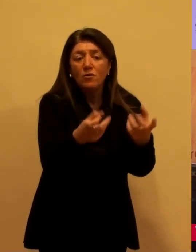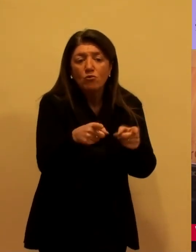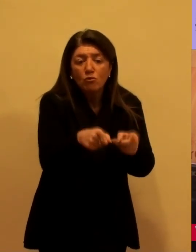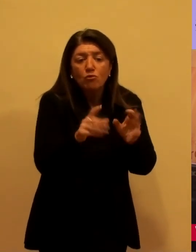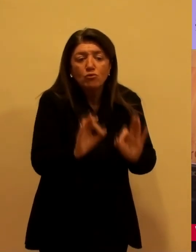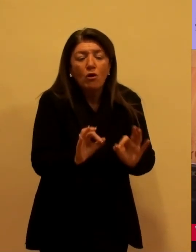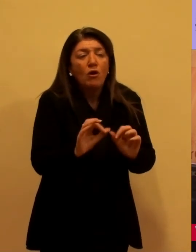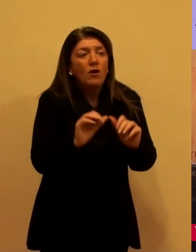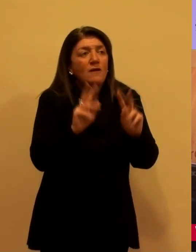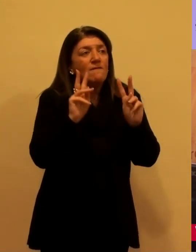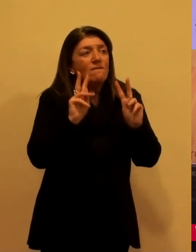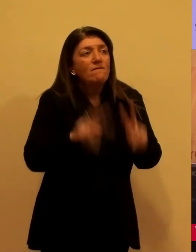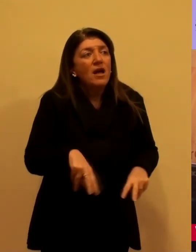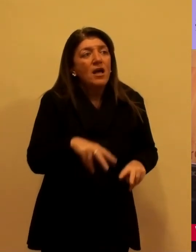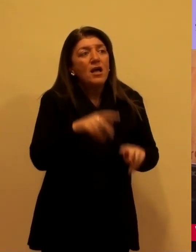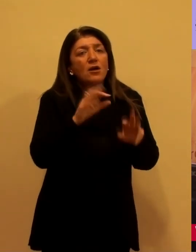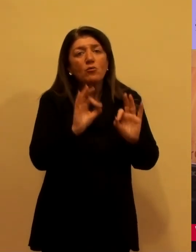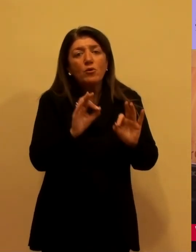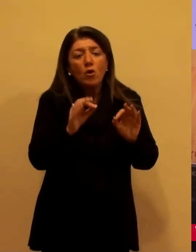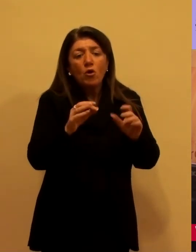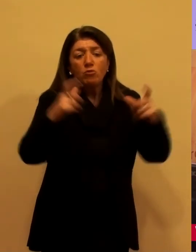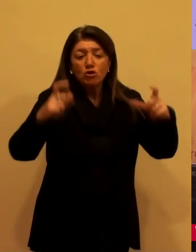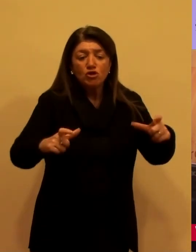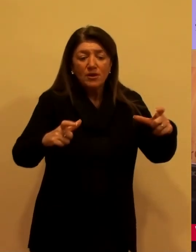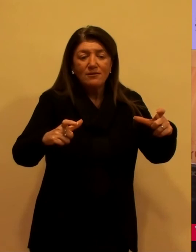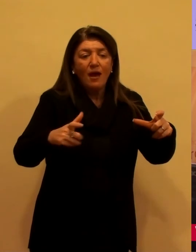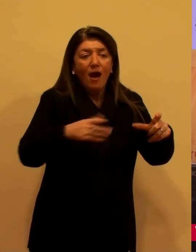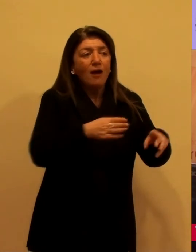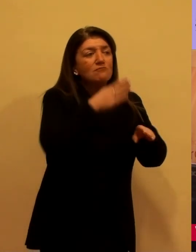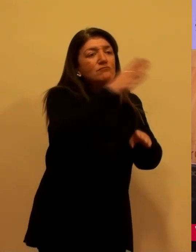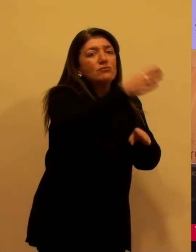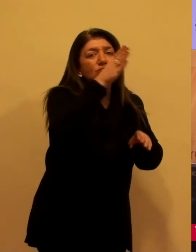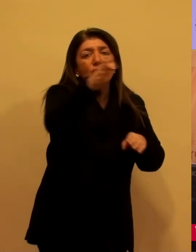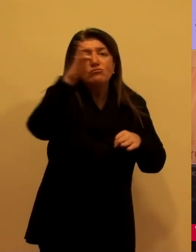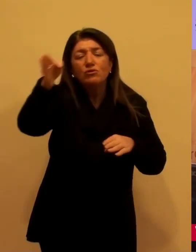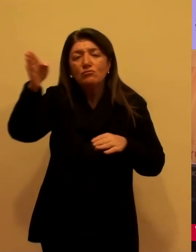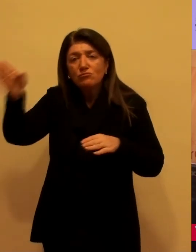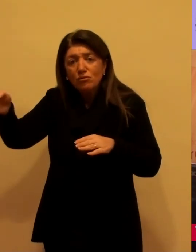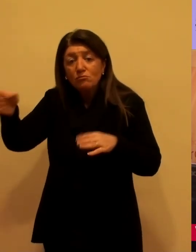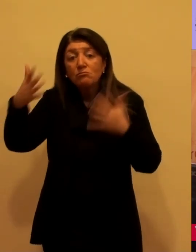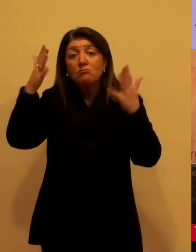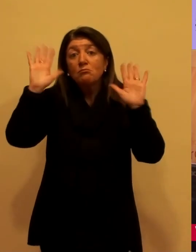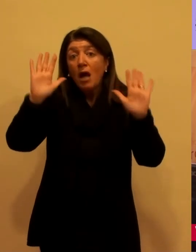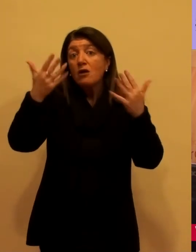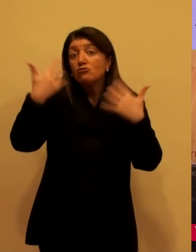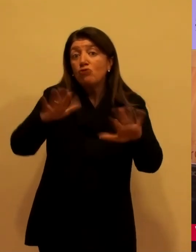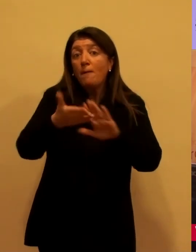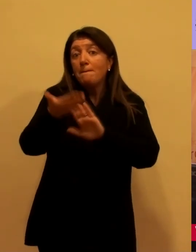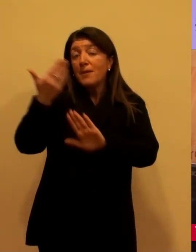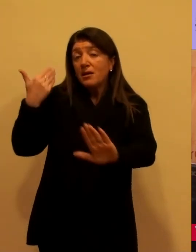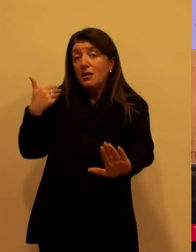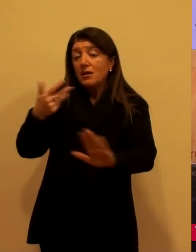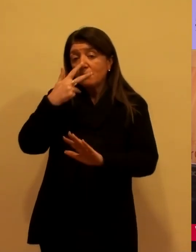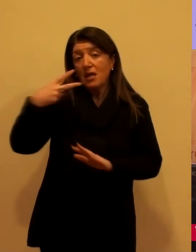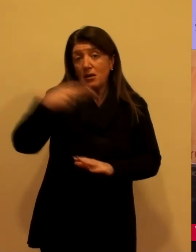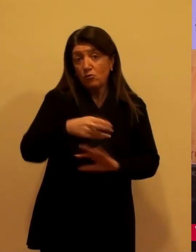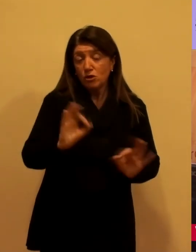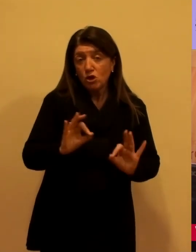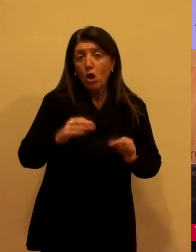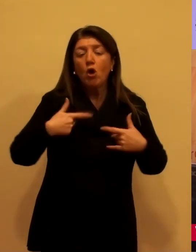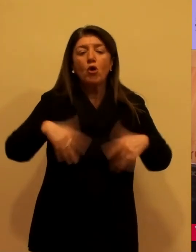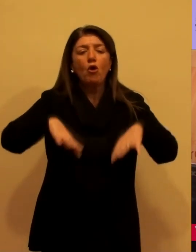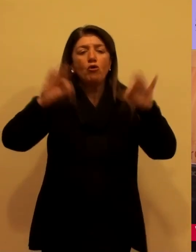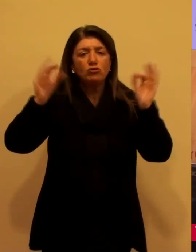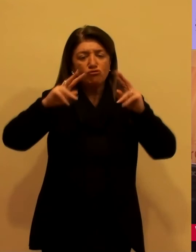di itineranti, diciamo, in vari spazi della città. E appunto già prima dell'inaugurazione noi abbiamo avviato questa ricerca,